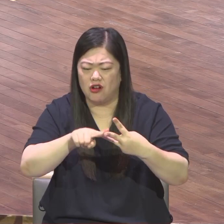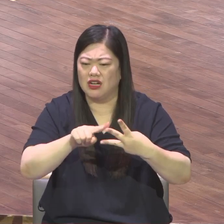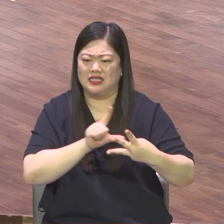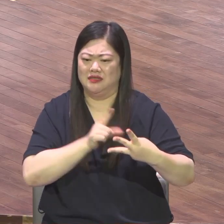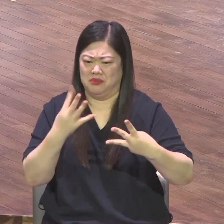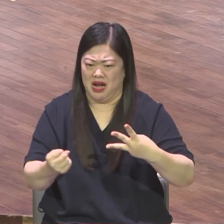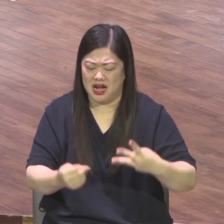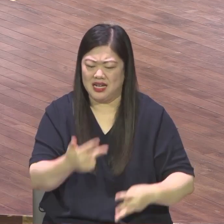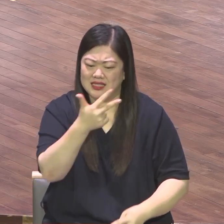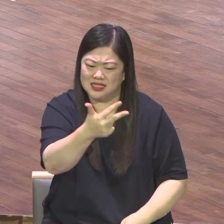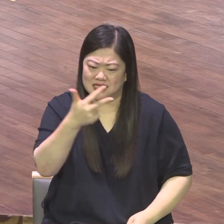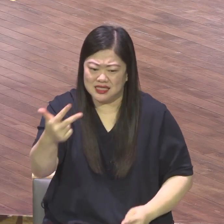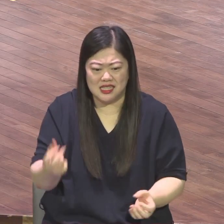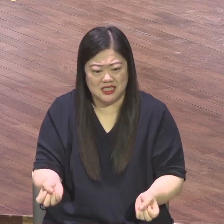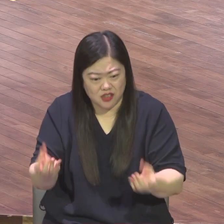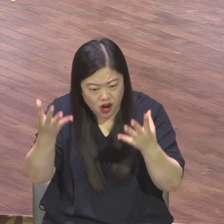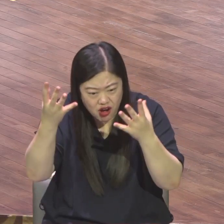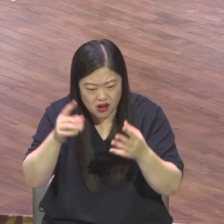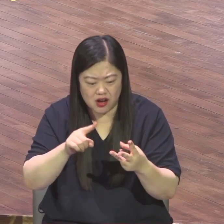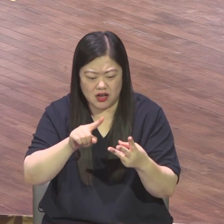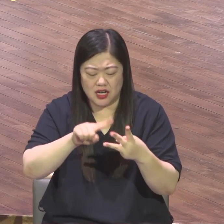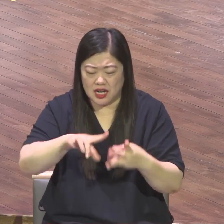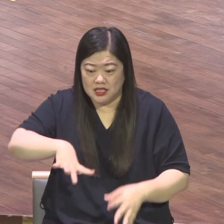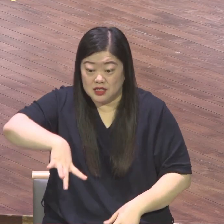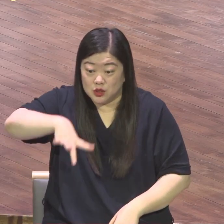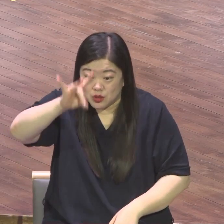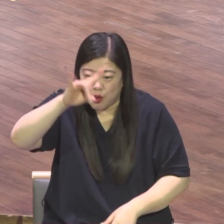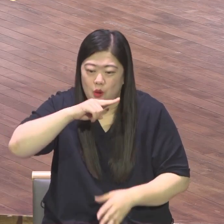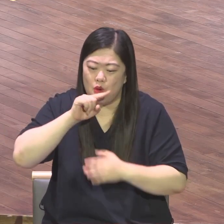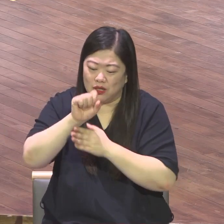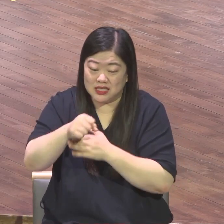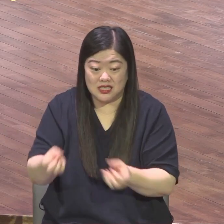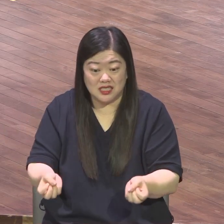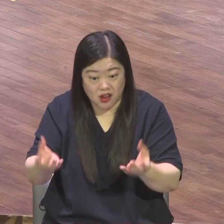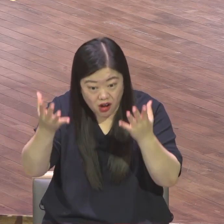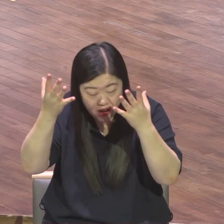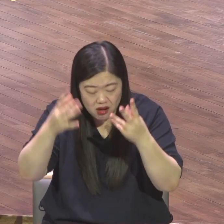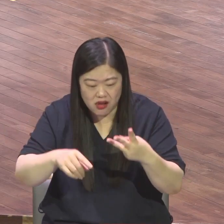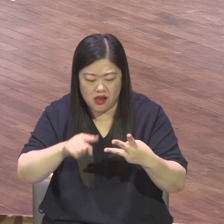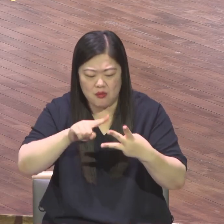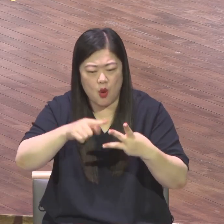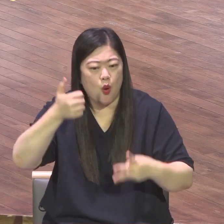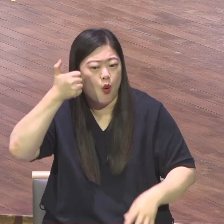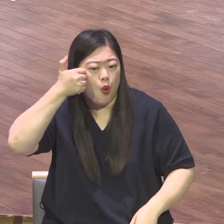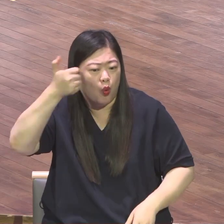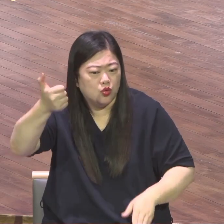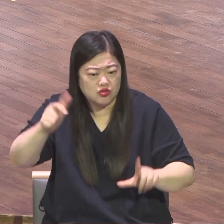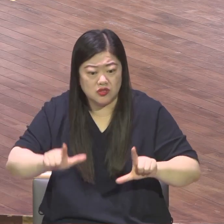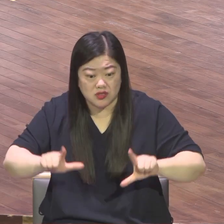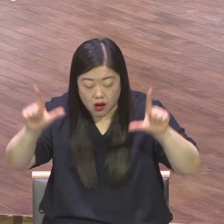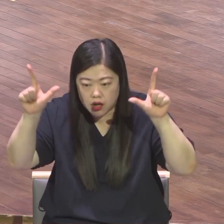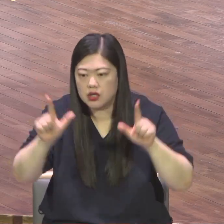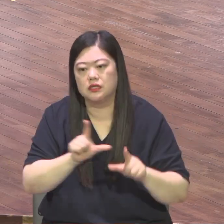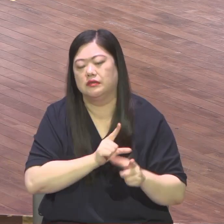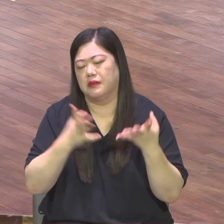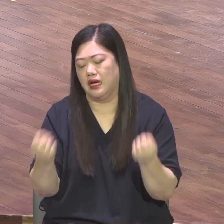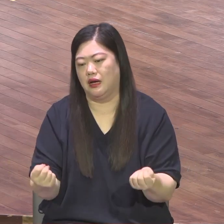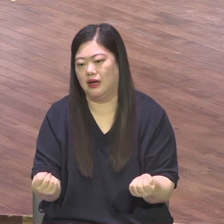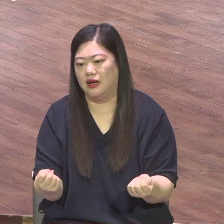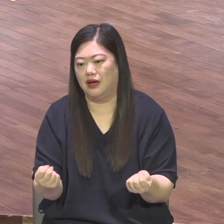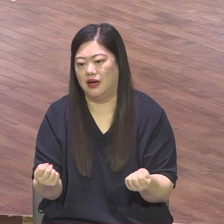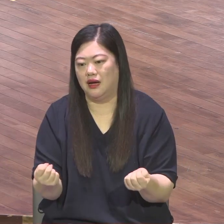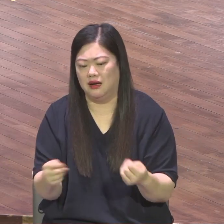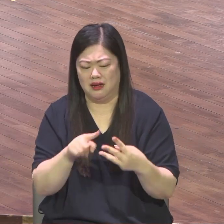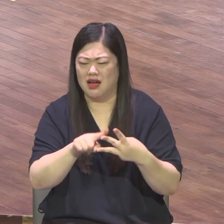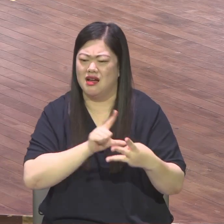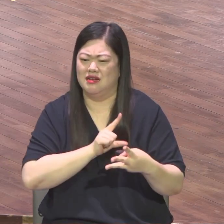초실절 유월절 이후에 50일째다. 그래서 오순절. 이렇게 이 맥추절은요 여러